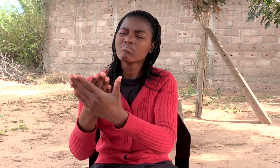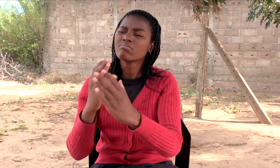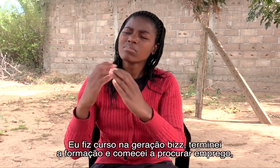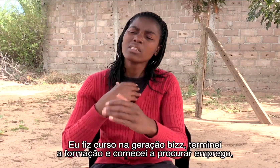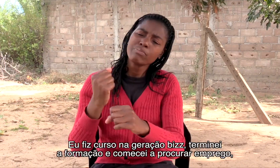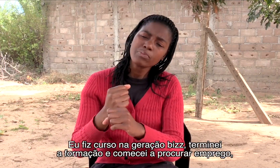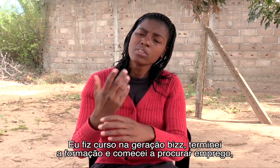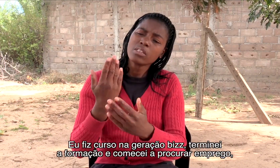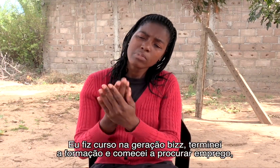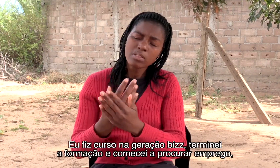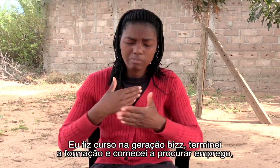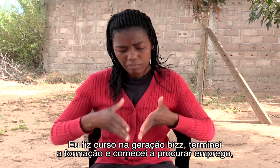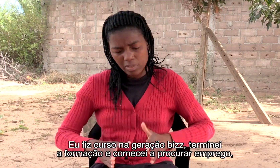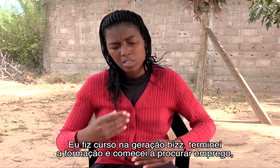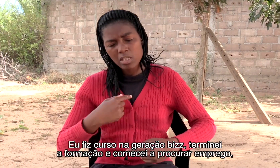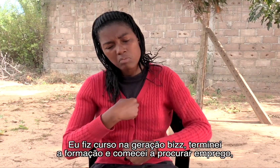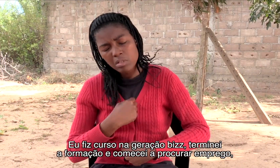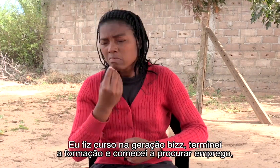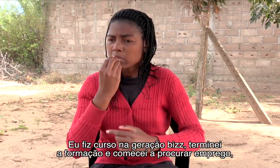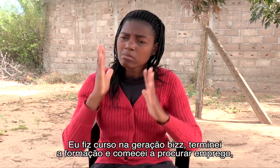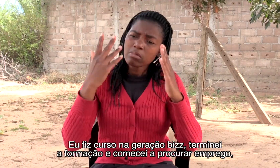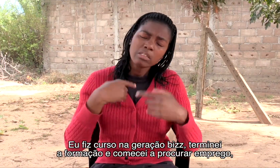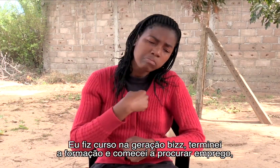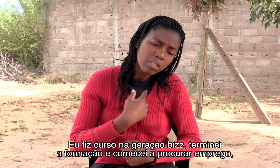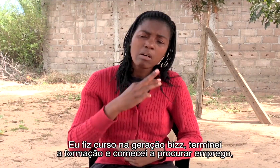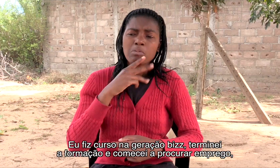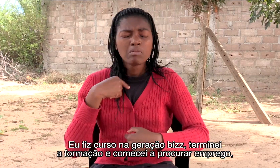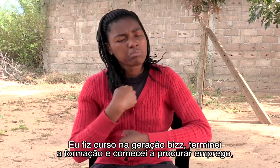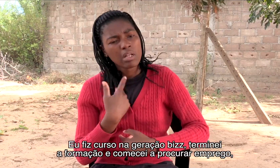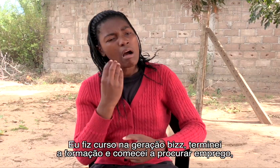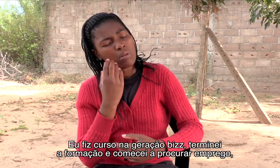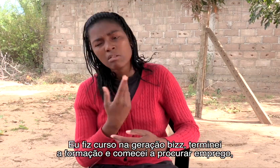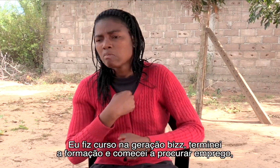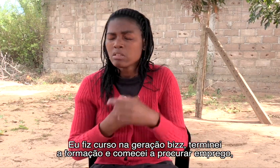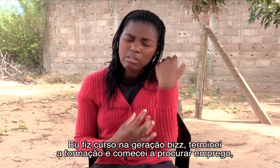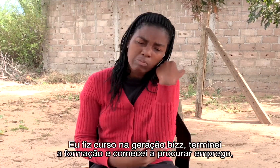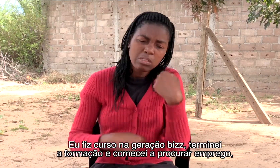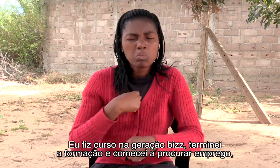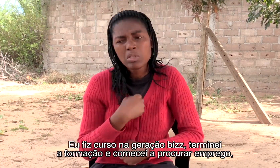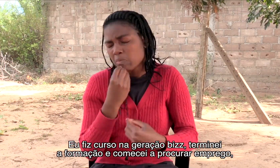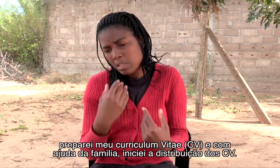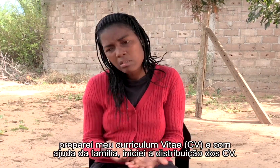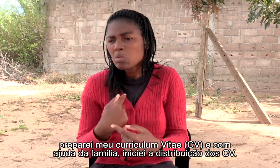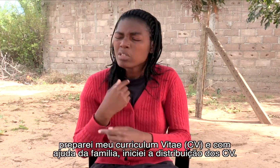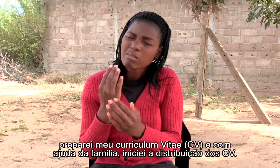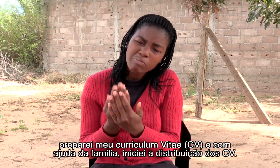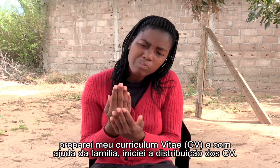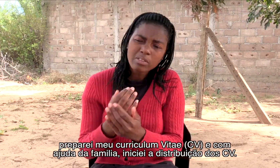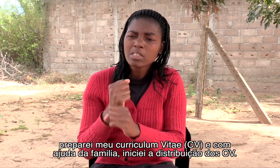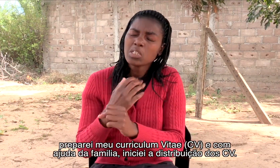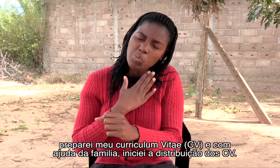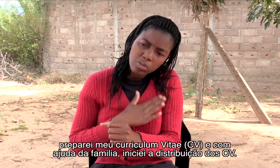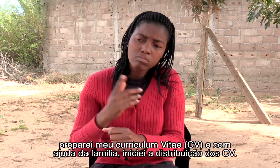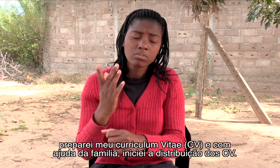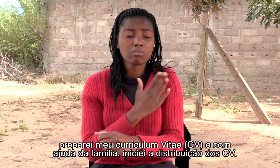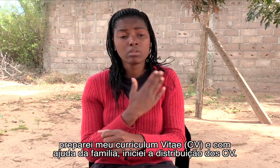Eu fiz curso na geração BIS, terminei a formação e comecei a procurar emprego. Preparei meu currículo